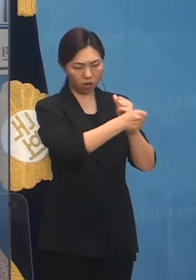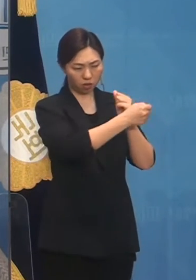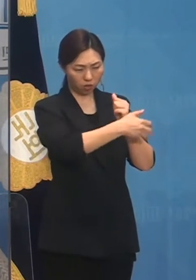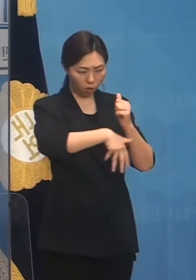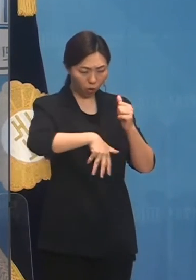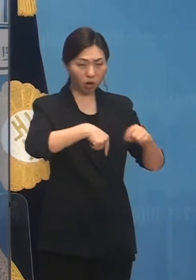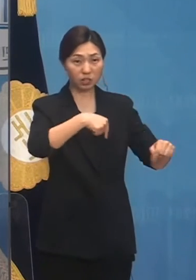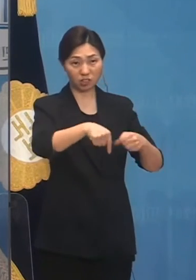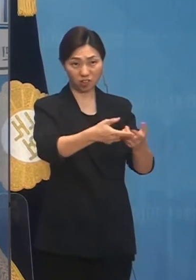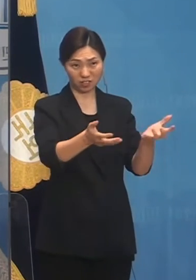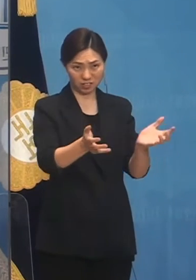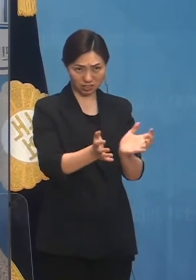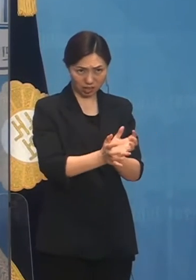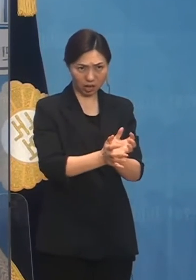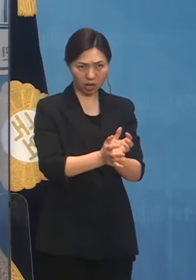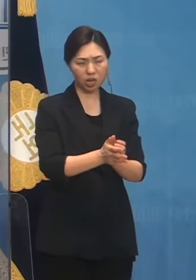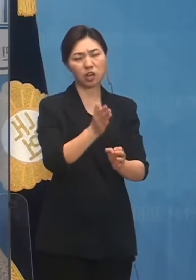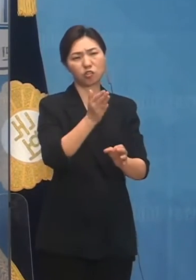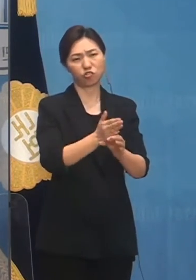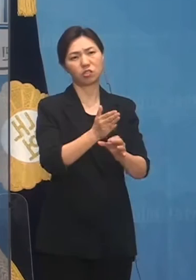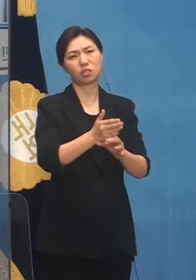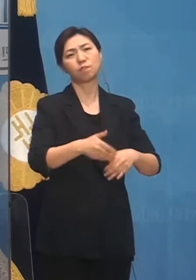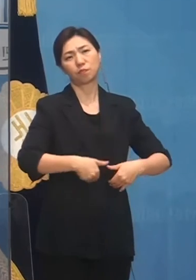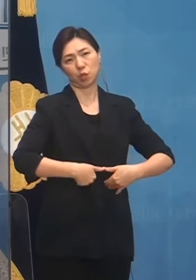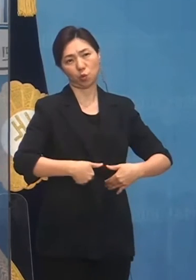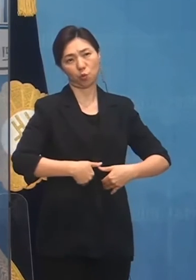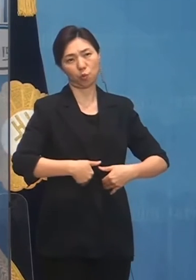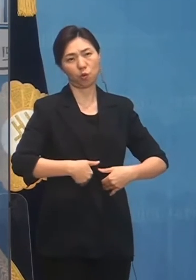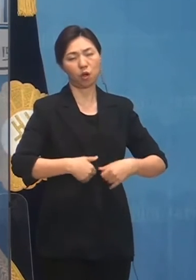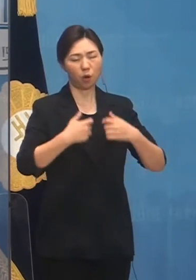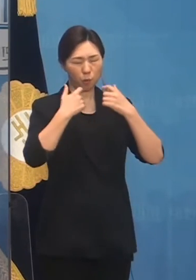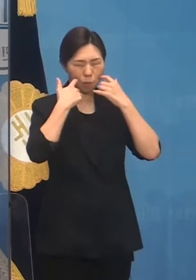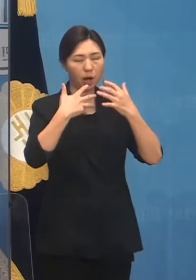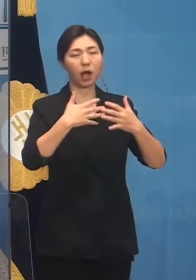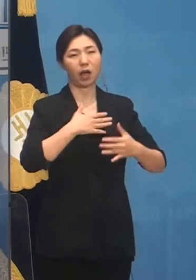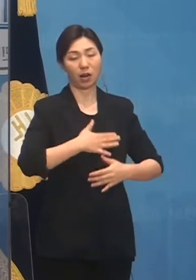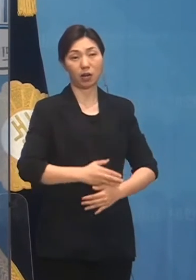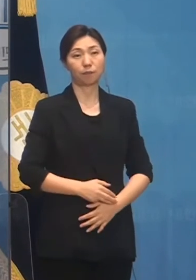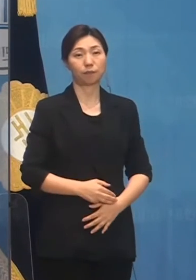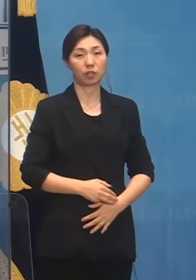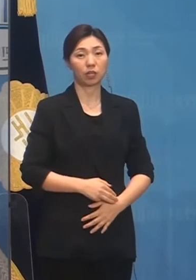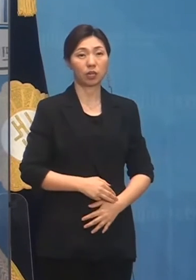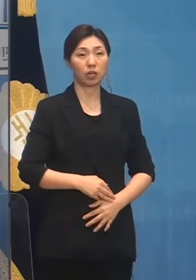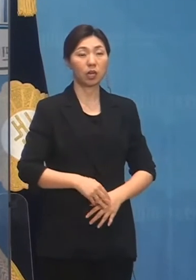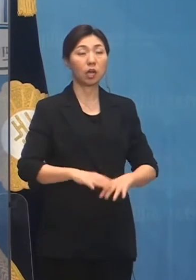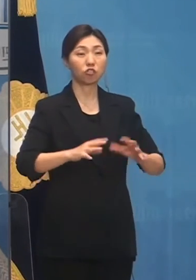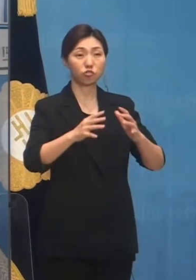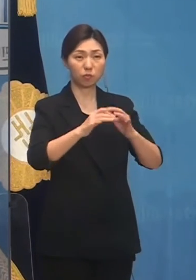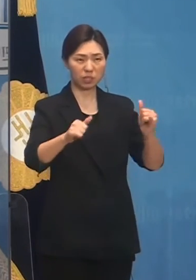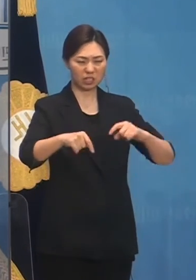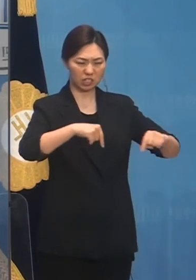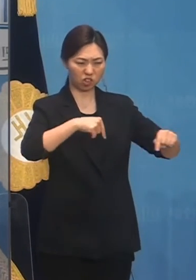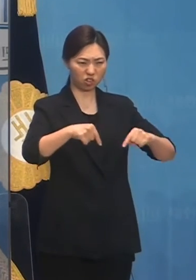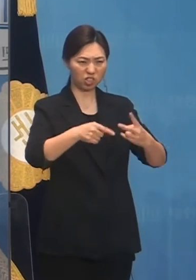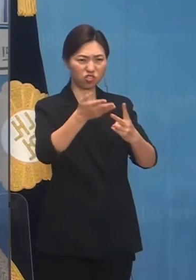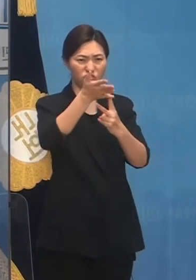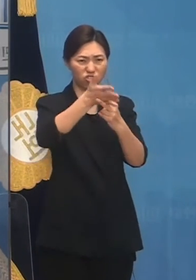절실한지 여실히 증명이 됐습니다. 국민들께서 정치적 양극화의 폐해를